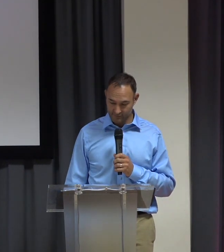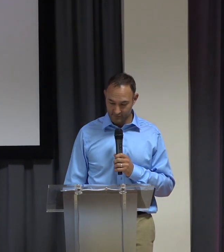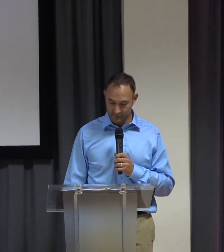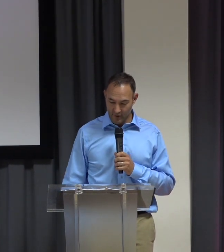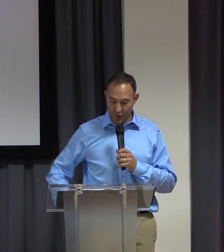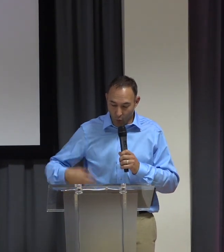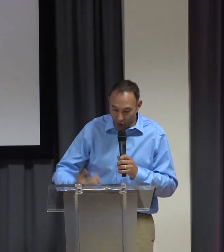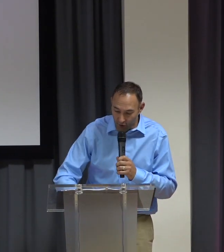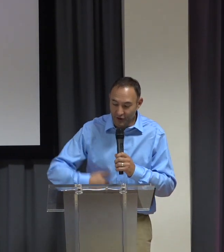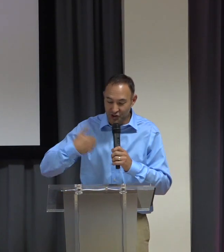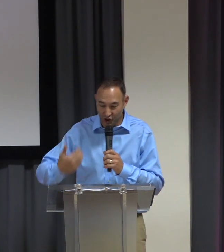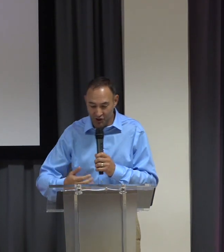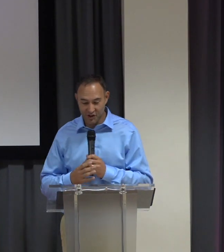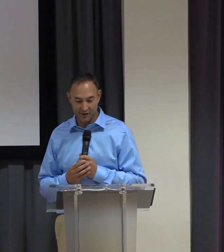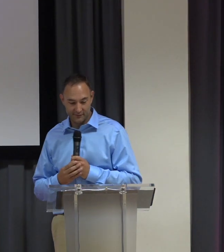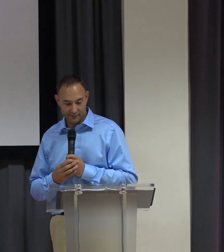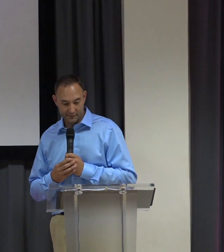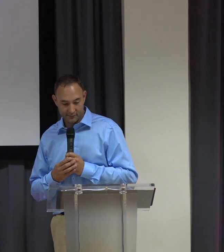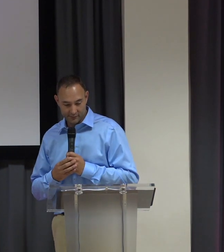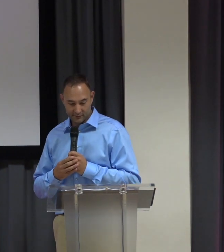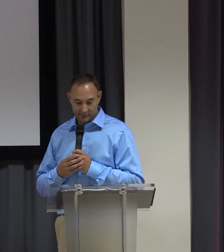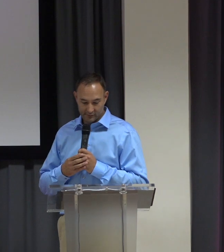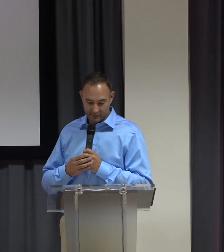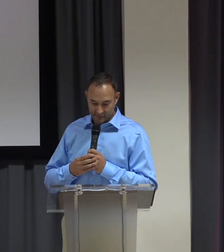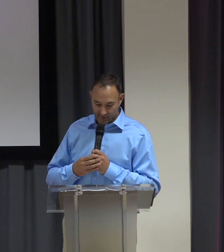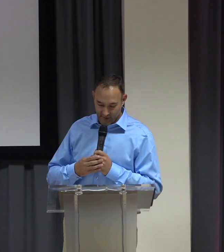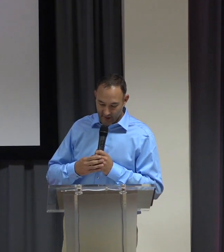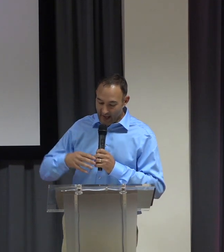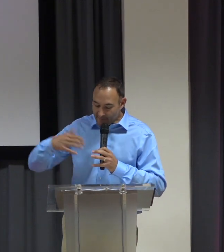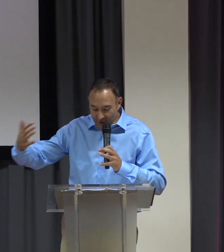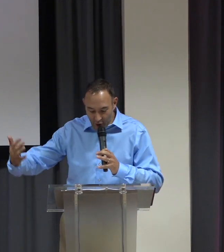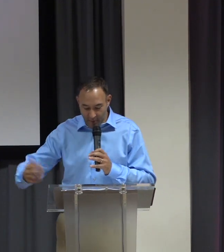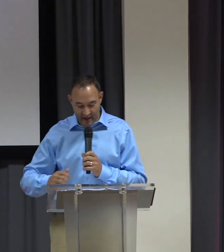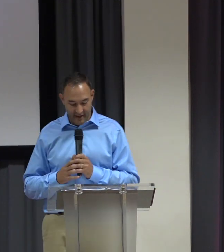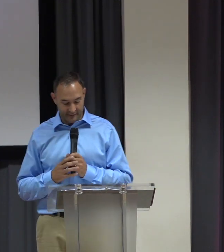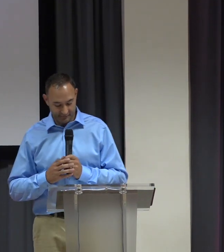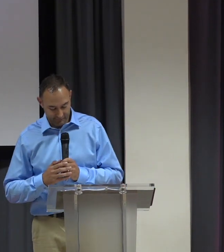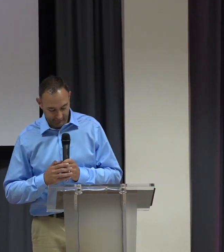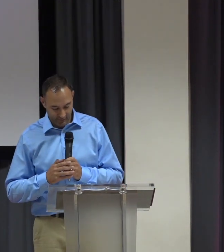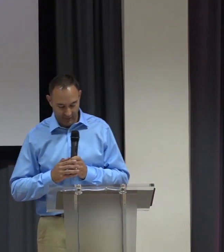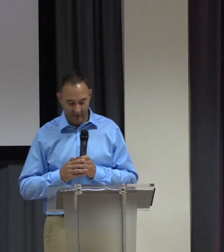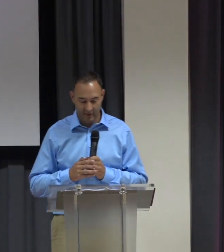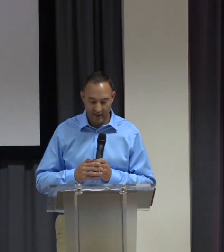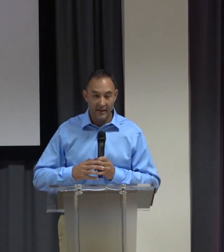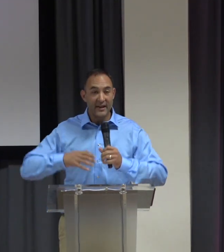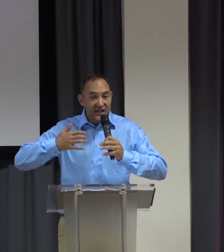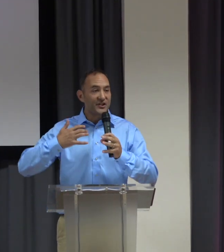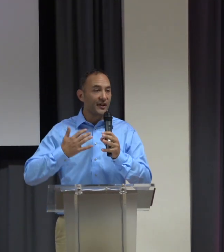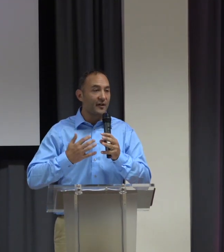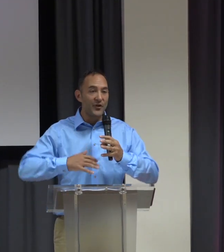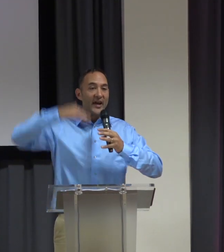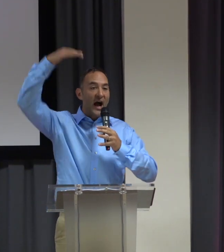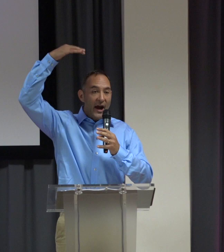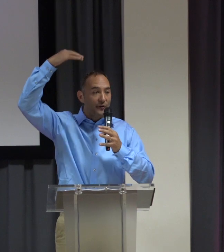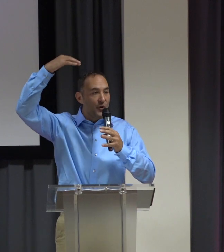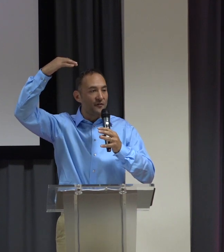le craindre. The world, the church, Le monde, l'Église, every human being tout être vivant needs to live